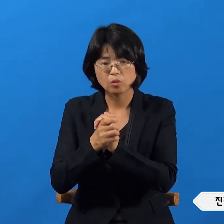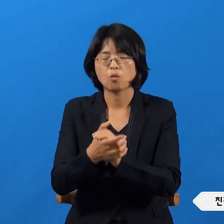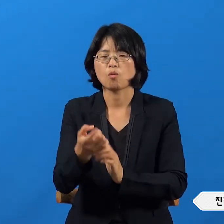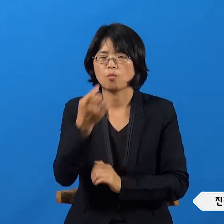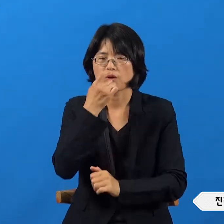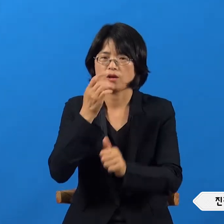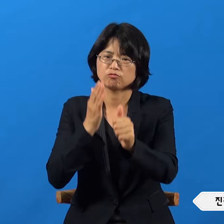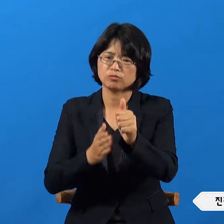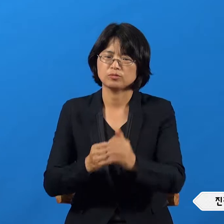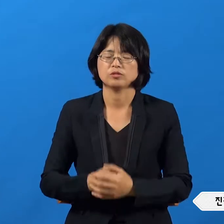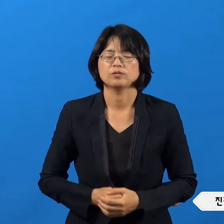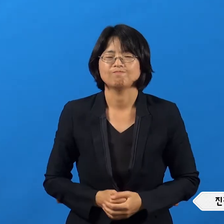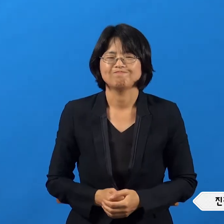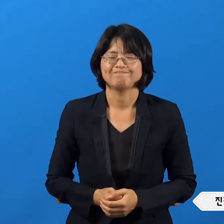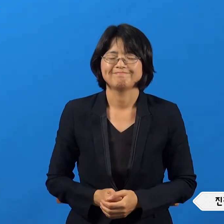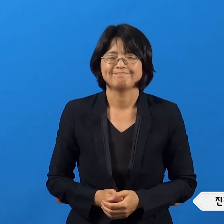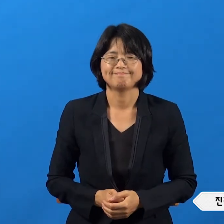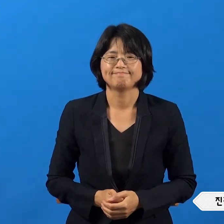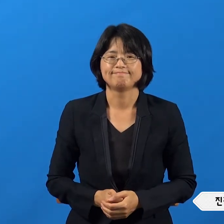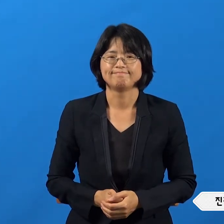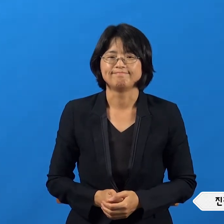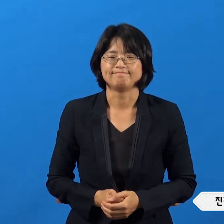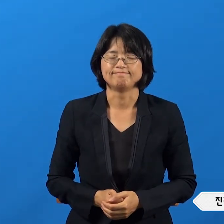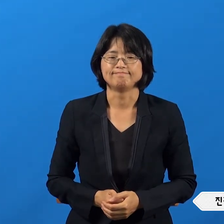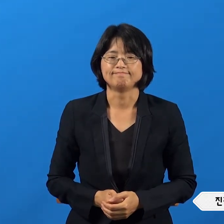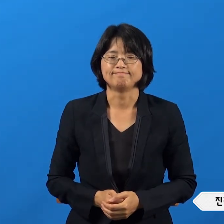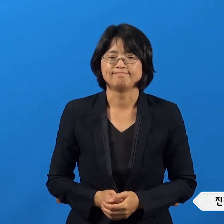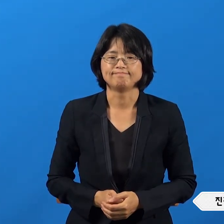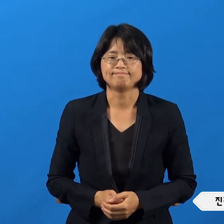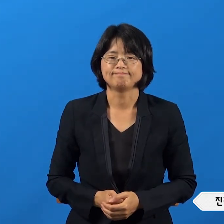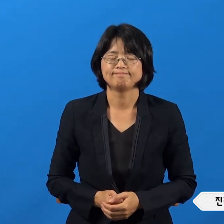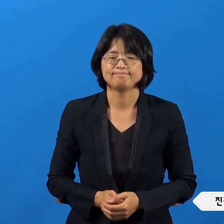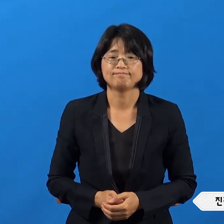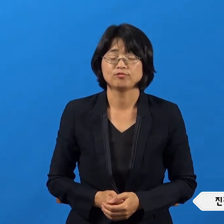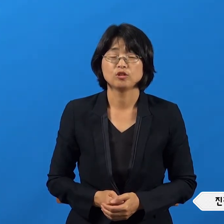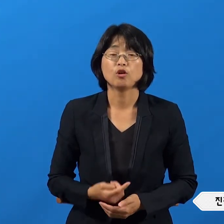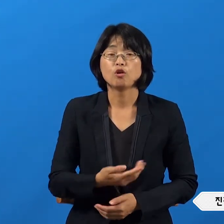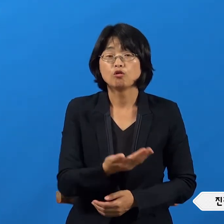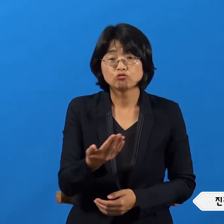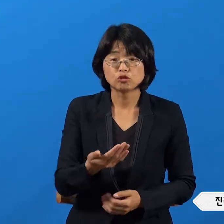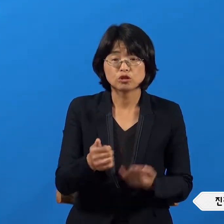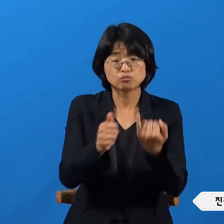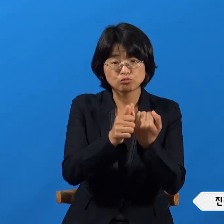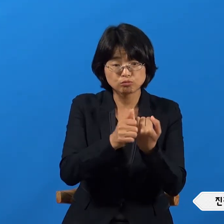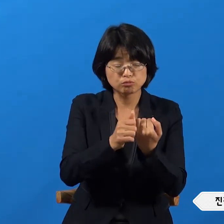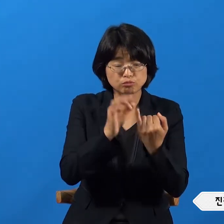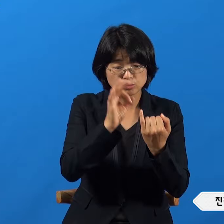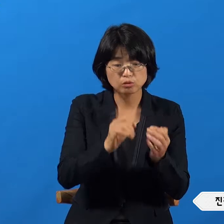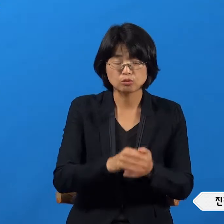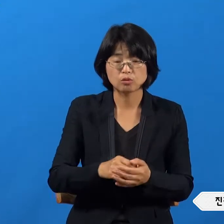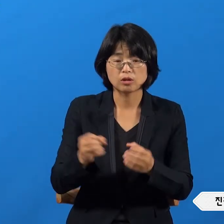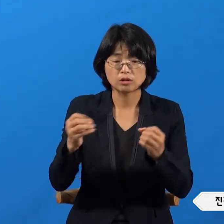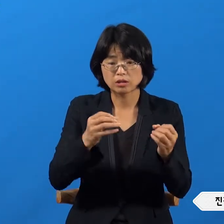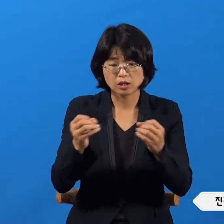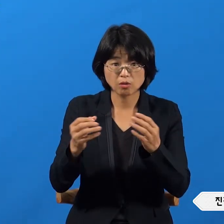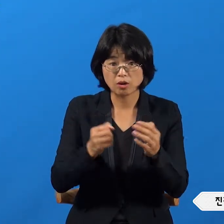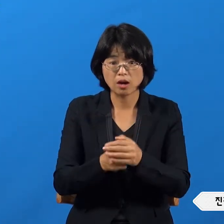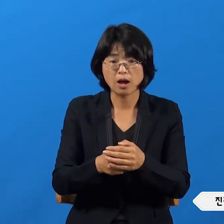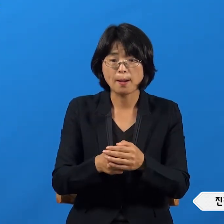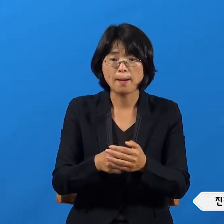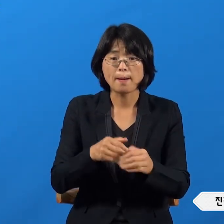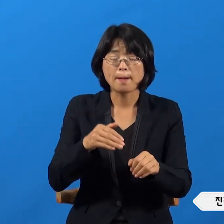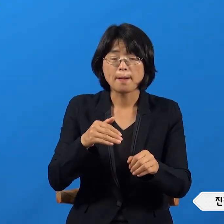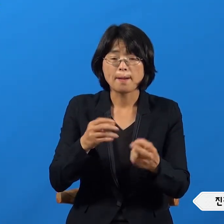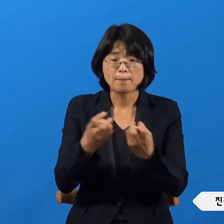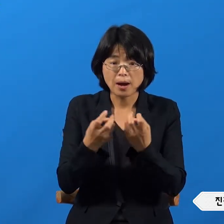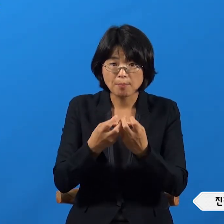우리가 부부관계에서도 서로 대화하는 법을 배우는 세미나를 듣지 않습니까? 자녀 교육 세미나가